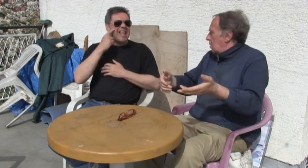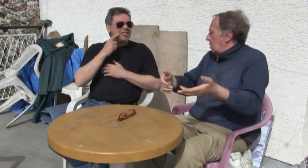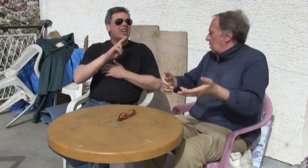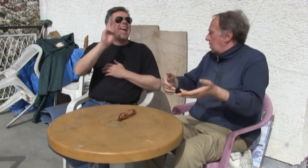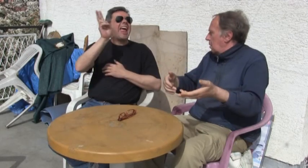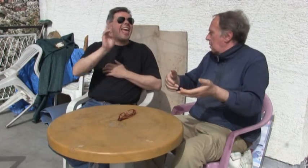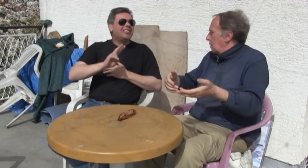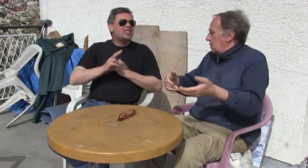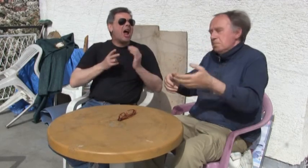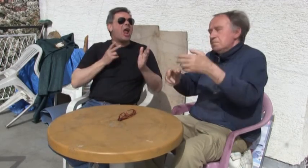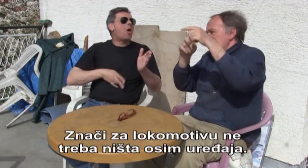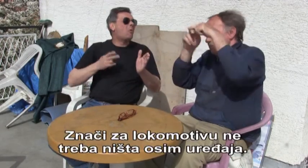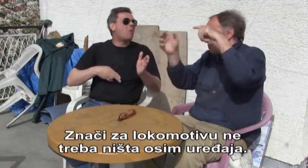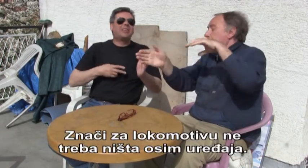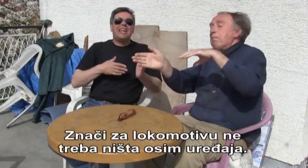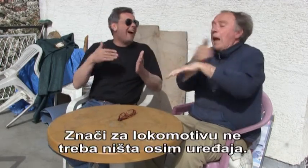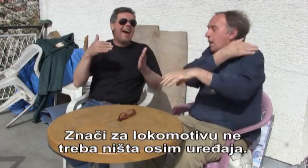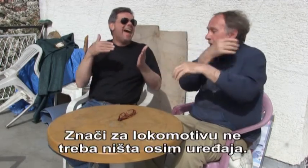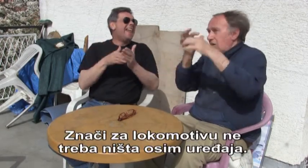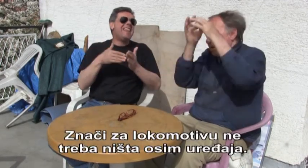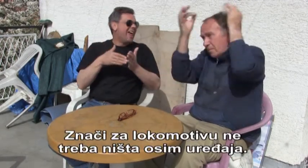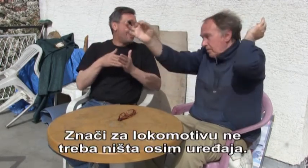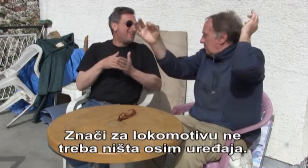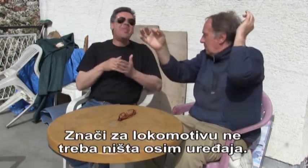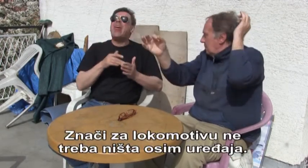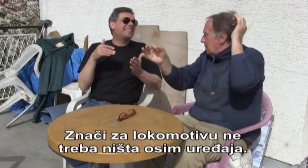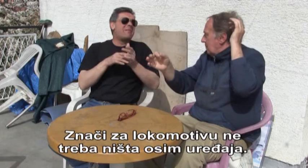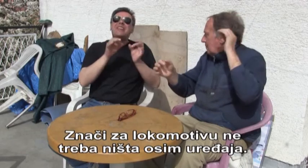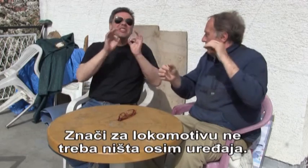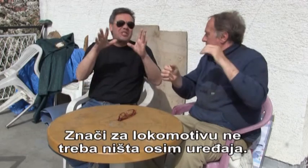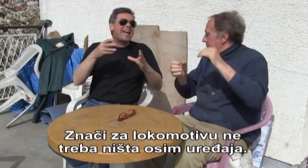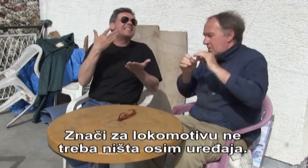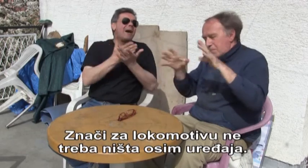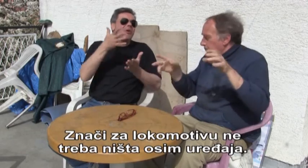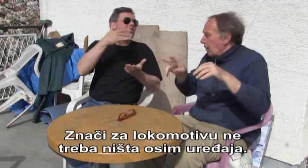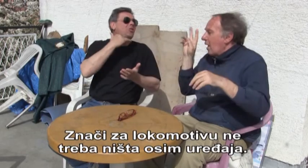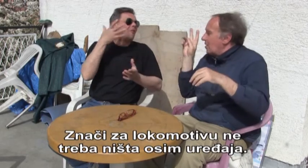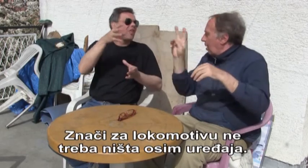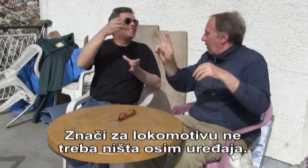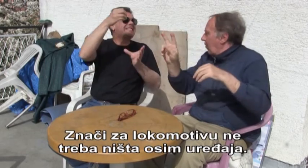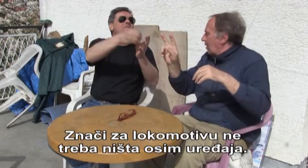Znači, električna lokomotiva ne treba ništa, samo je dobro da se stavi u